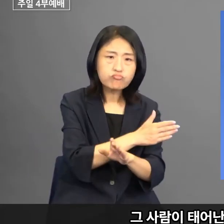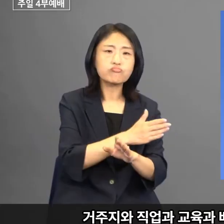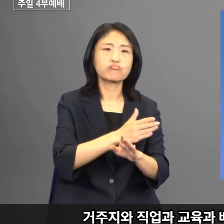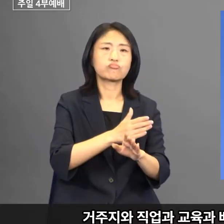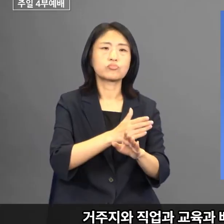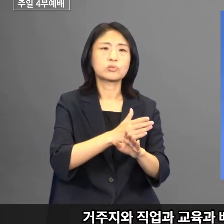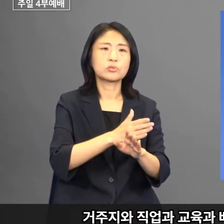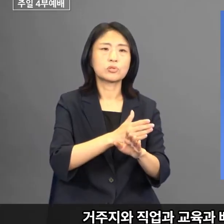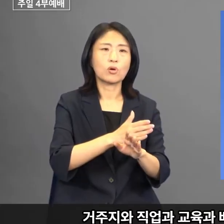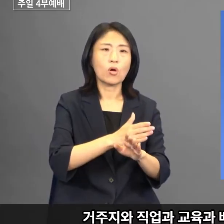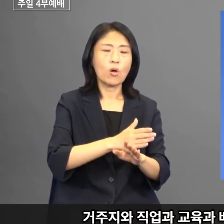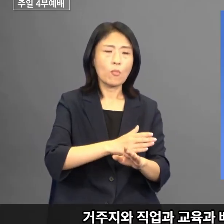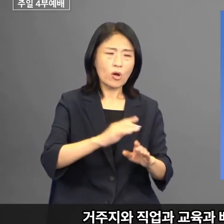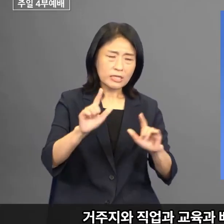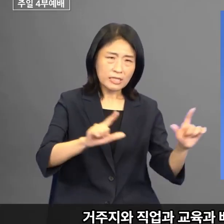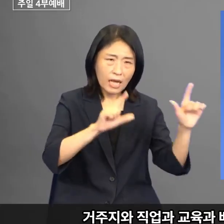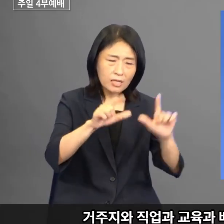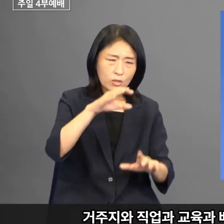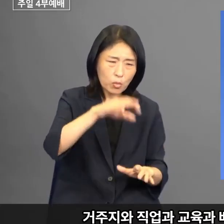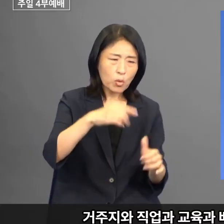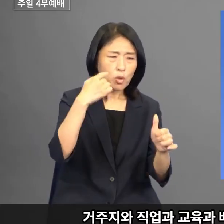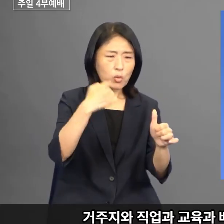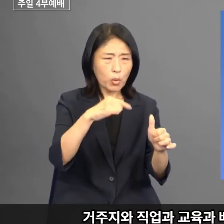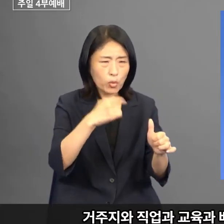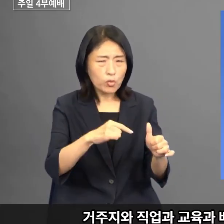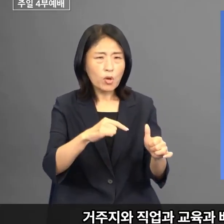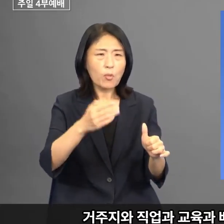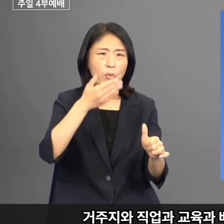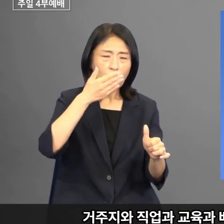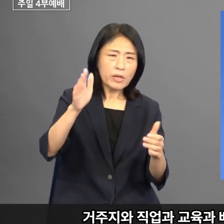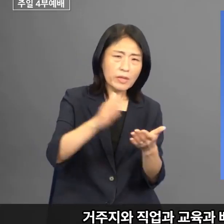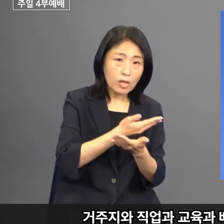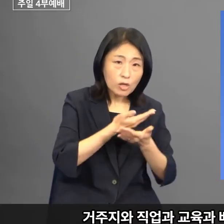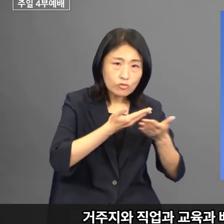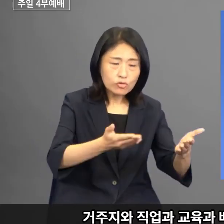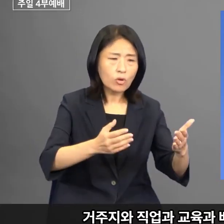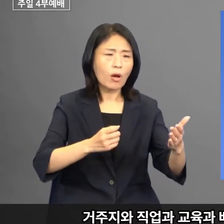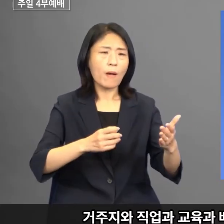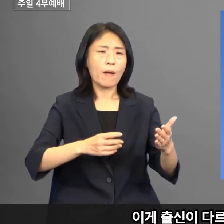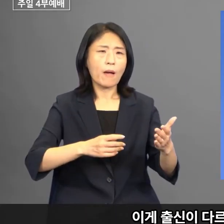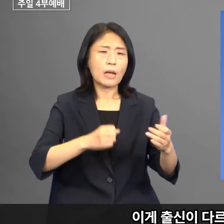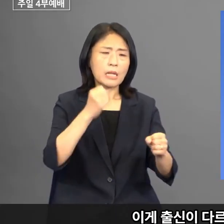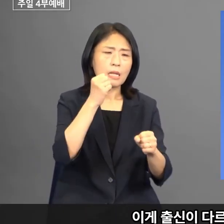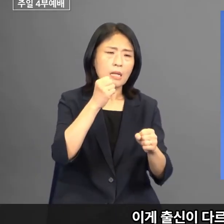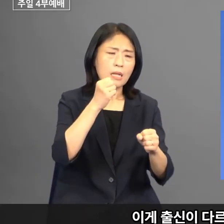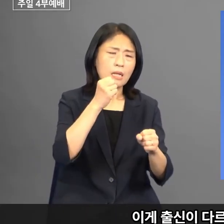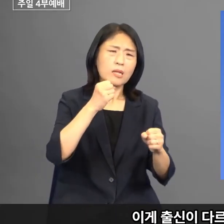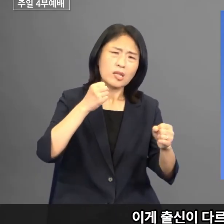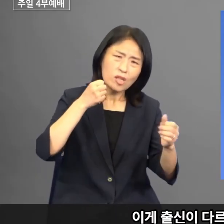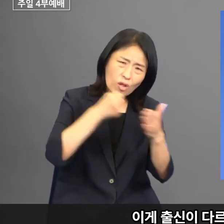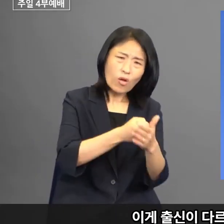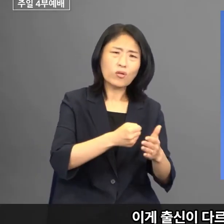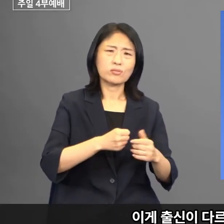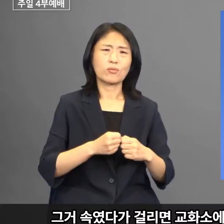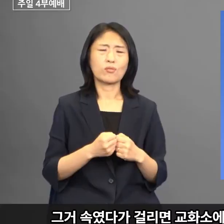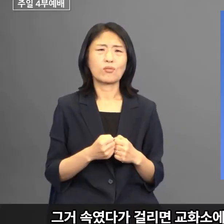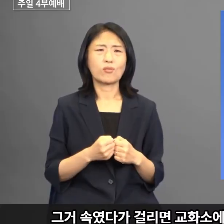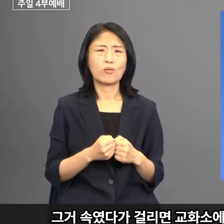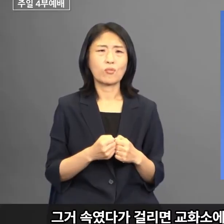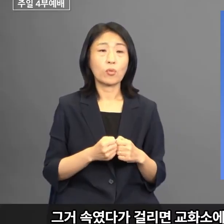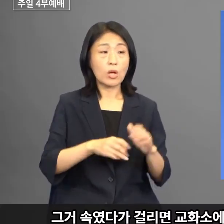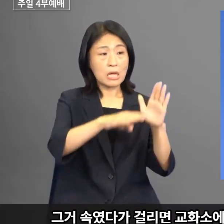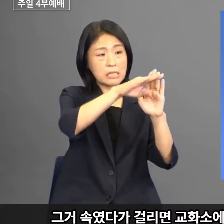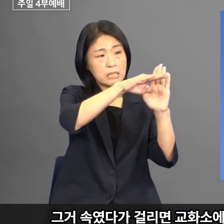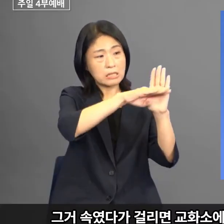따라서 거주지와 직업과 교육과 배급과 모든 것이 결정이 돼요. 이게 출신이 다르면 결혼도 못합니다. 그거